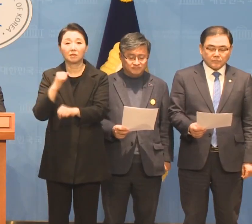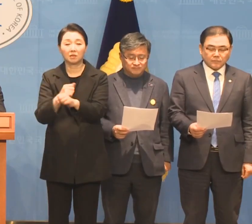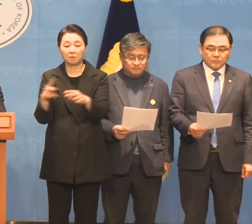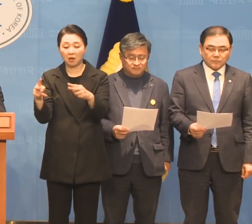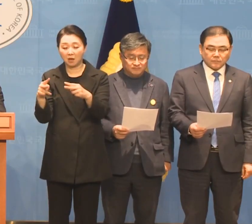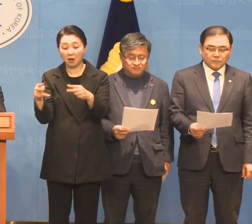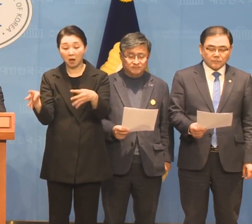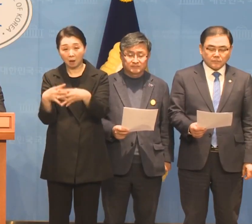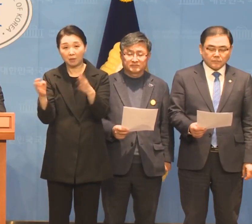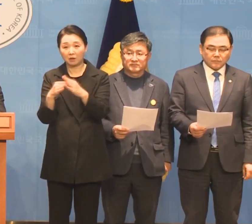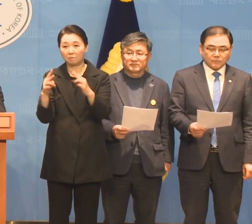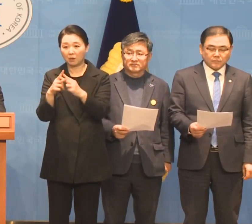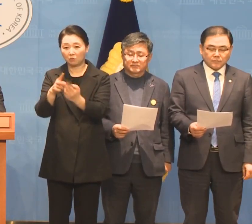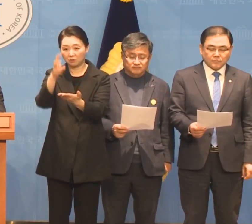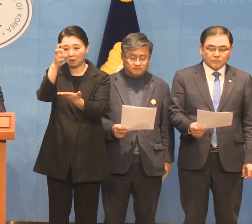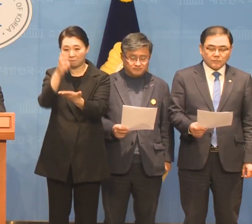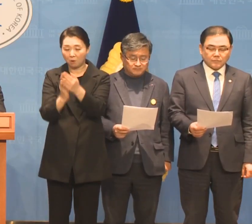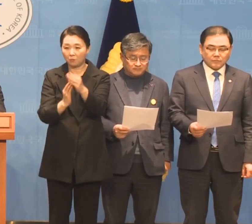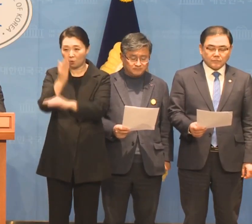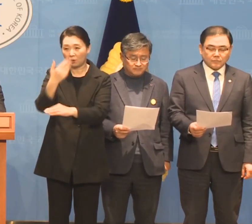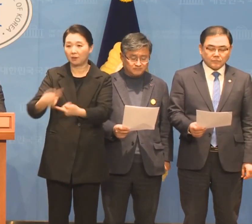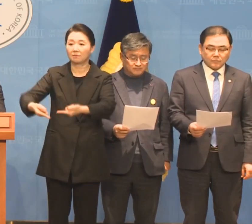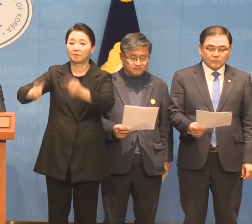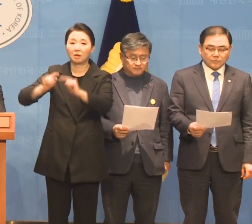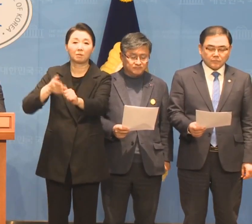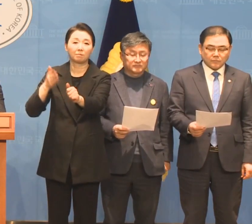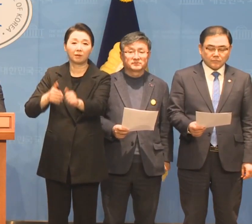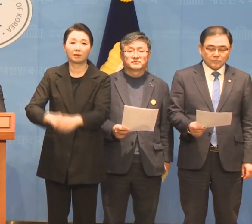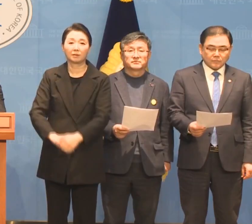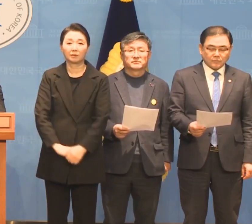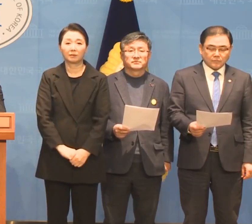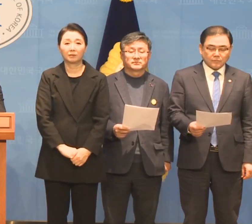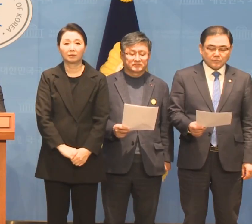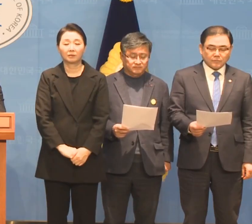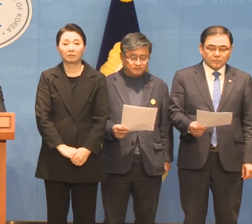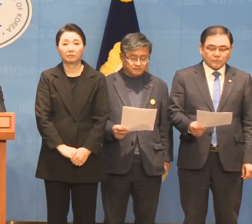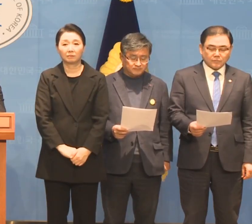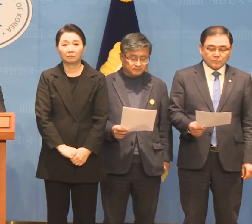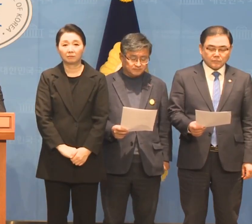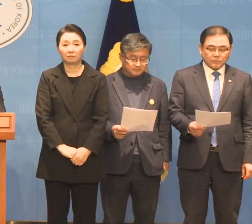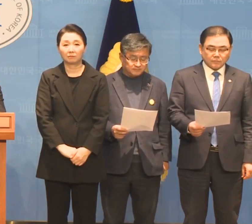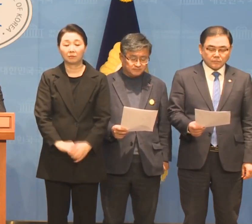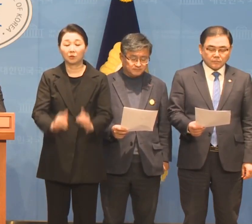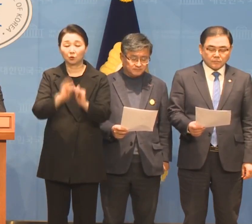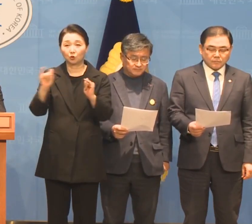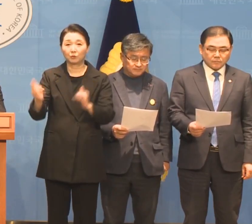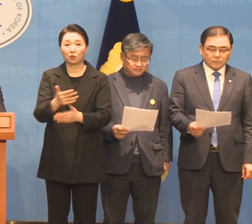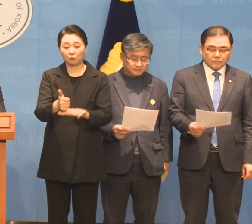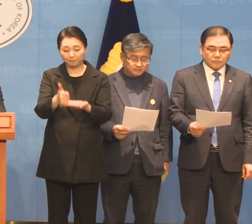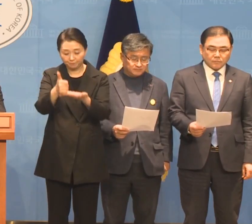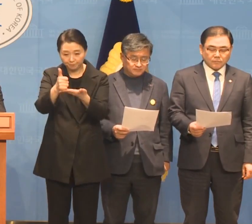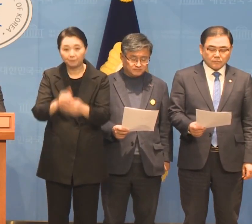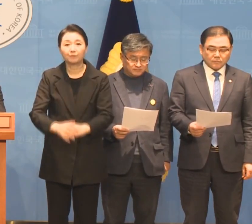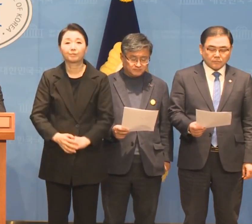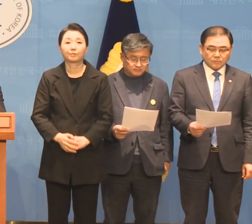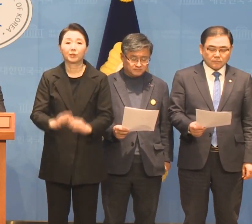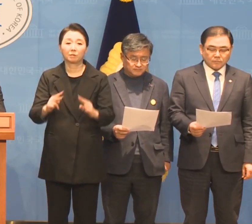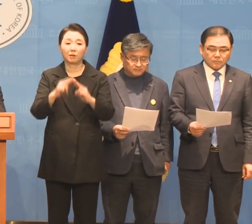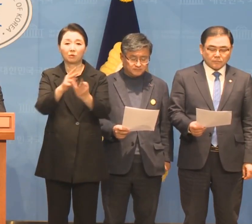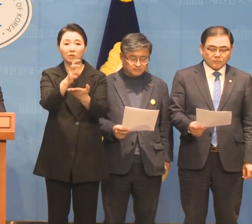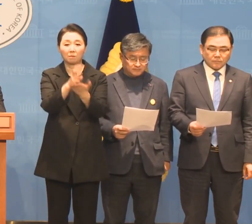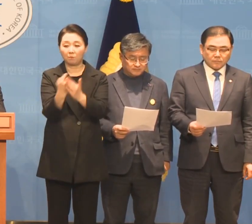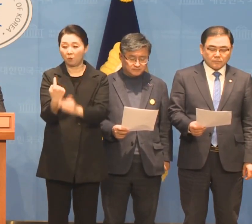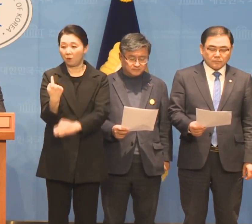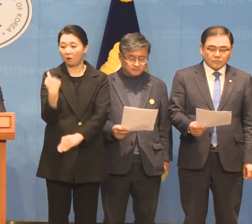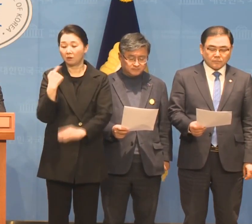반도체법 통과에 즉각 동참하라. 존경하는 국민 여러분, 반도체법은 아쉽게도